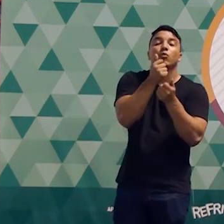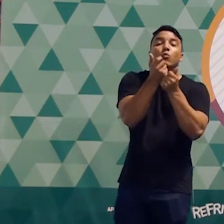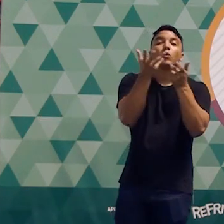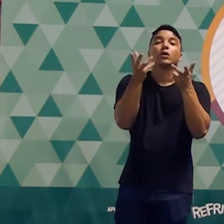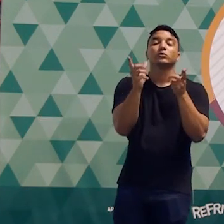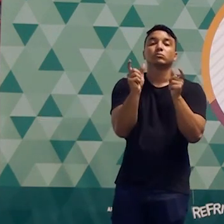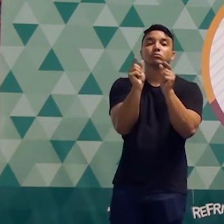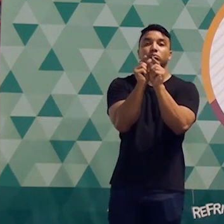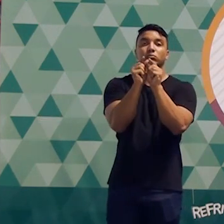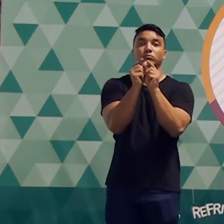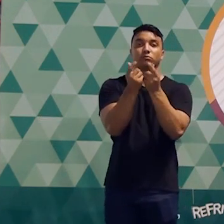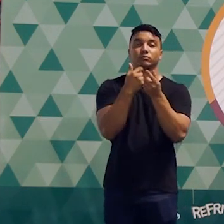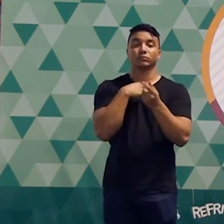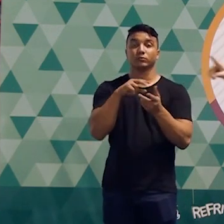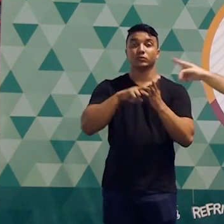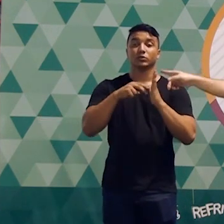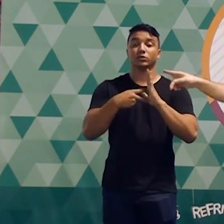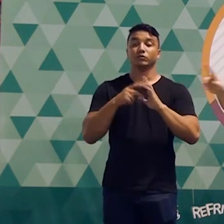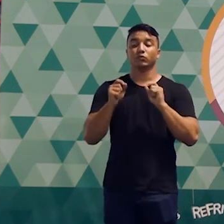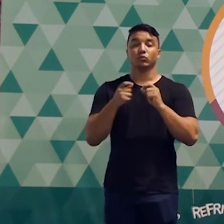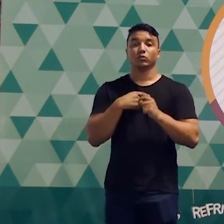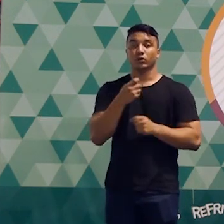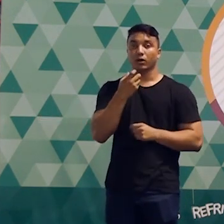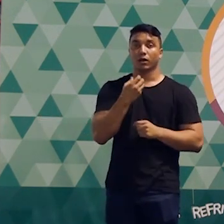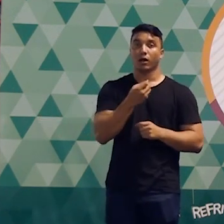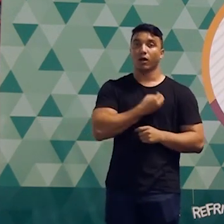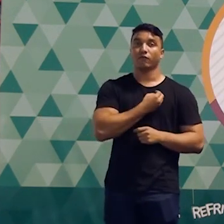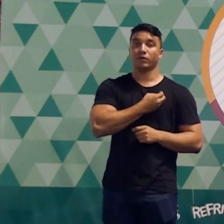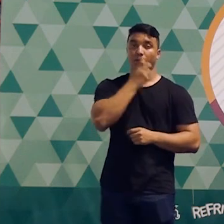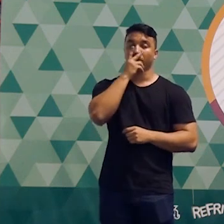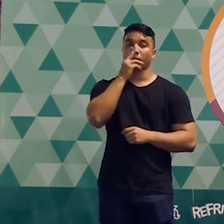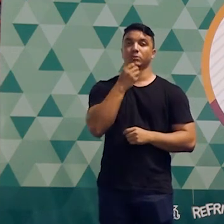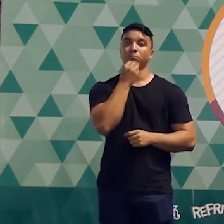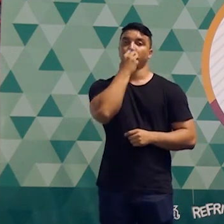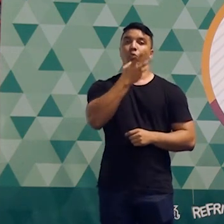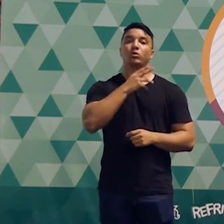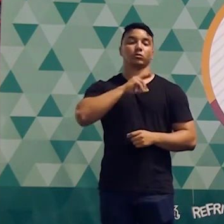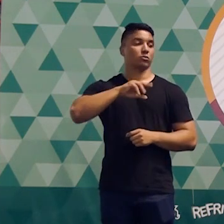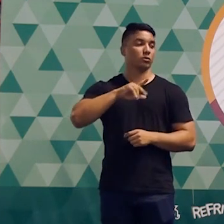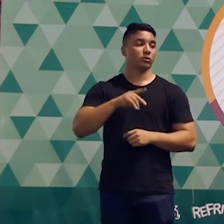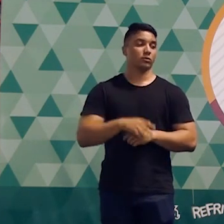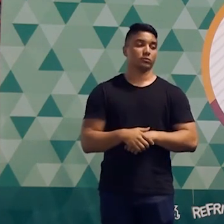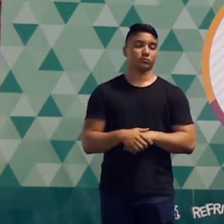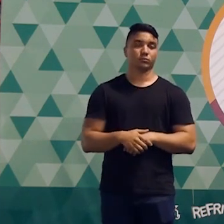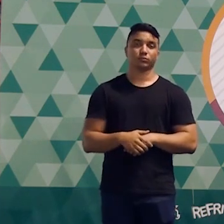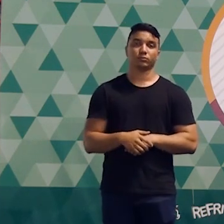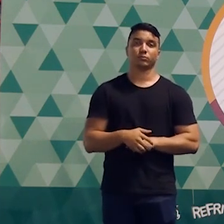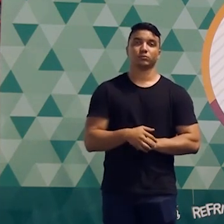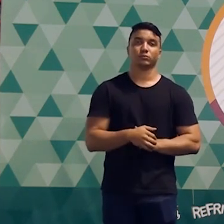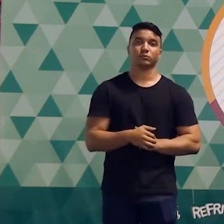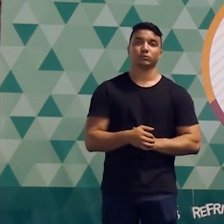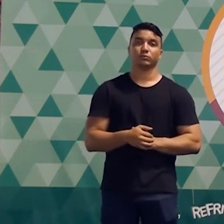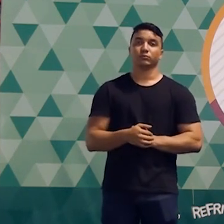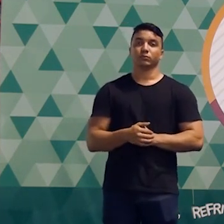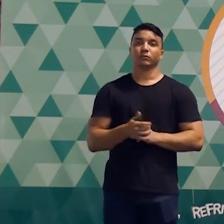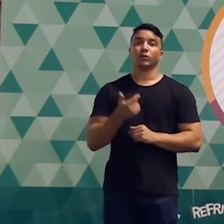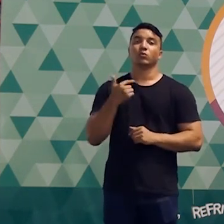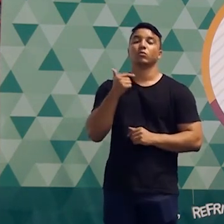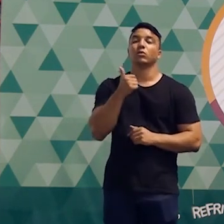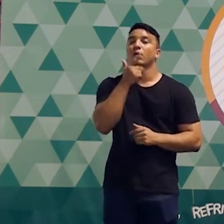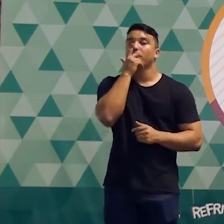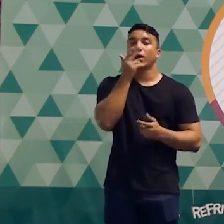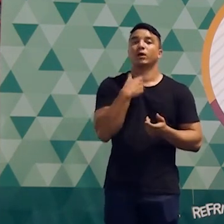idoso. Significa que a qualidade de vida desse país não é boa. Compreende? Você não vai